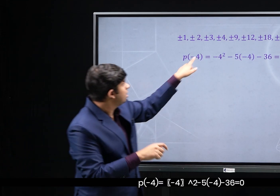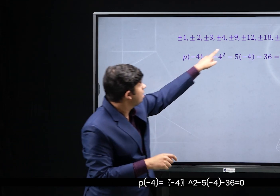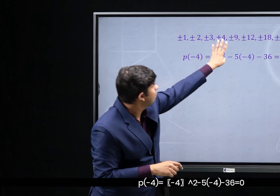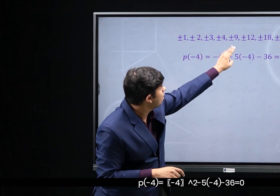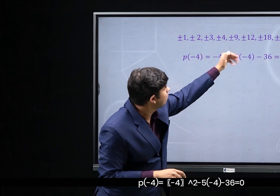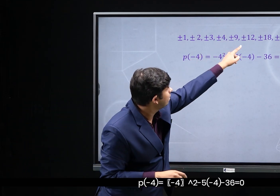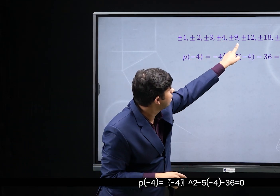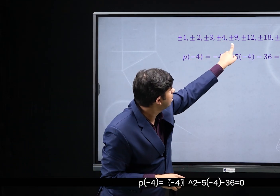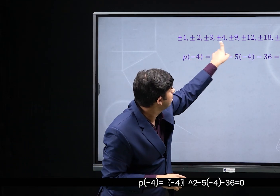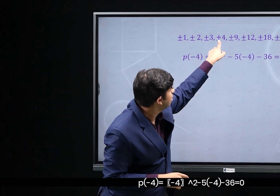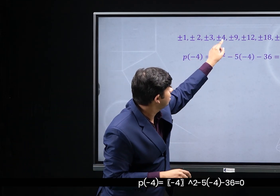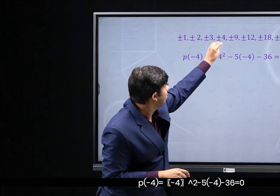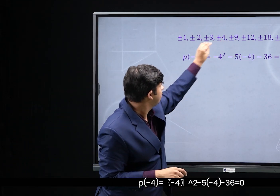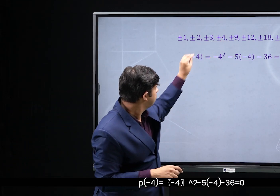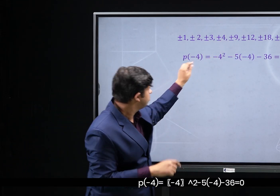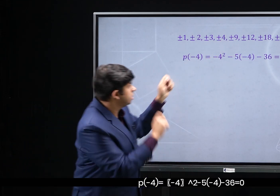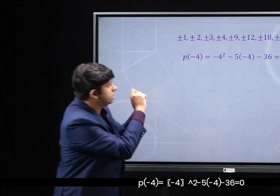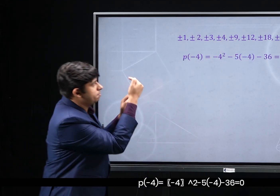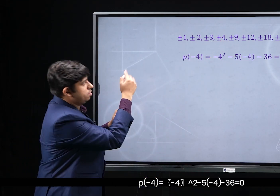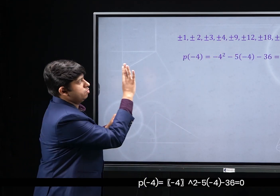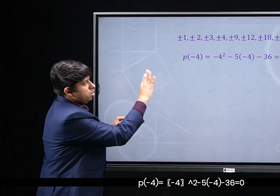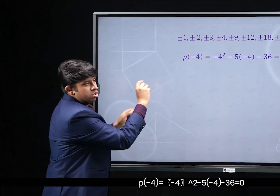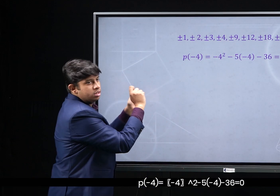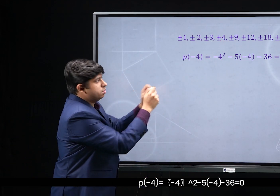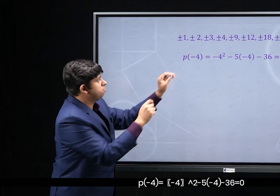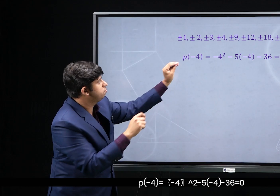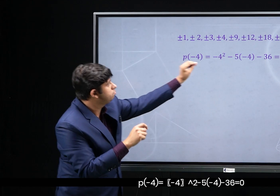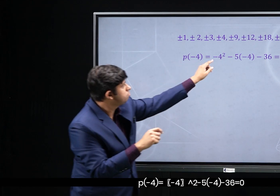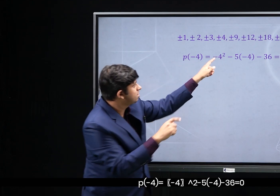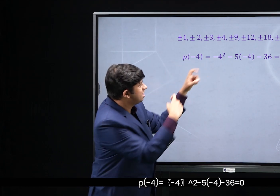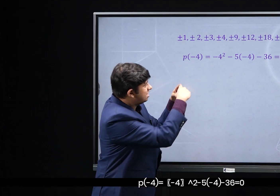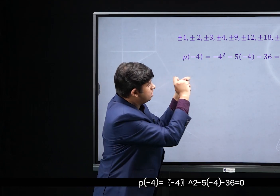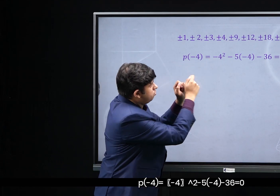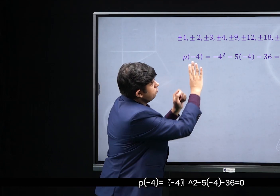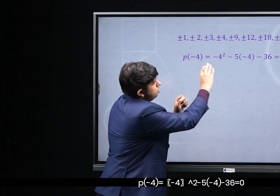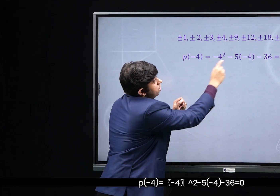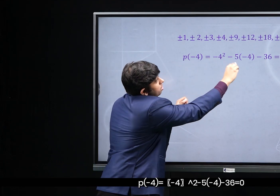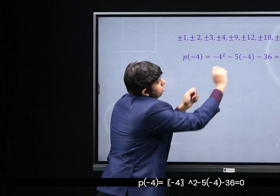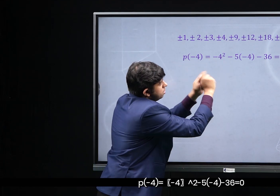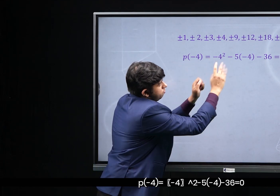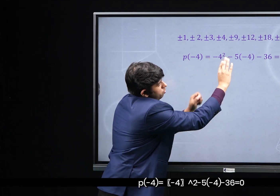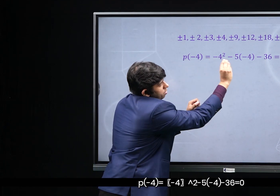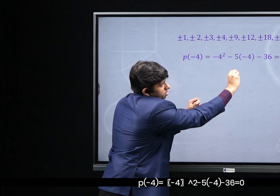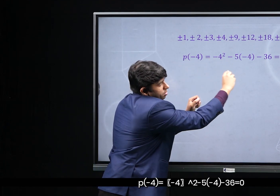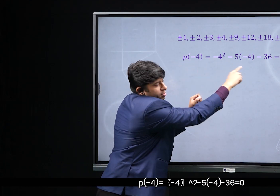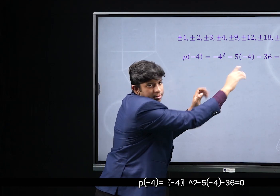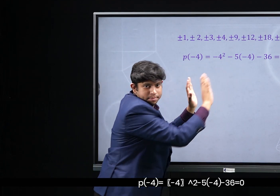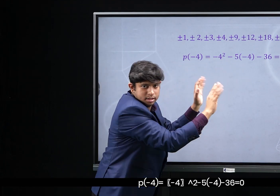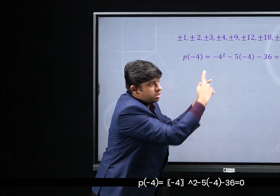P வட்ட அடைப்புக்குறிக்குள் கழித்தல் 4 ஈடு கழித்தல் 4 மேலிலக்க 2 கழித்தல் 5 வட்ட